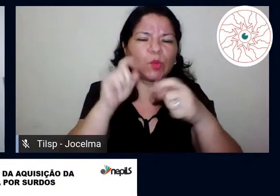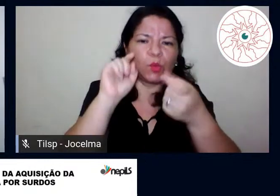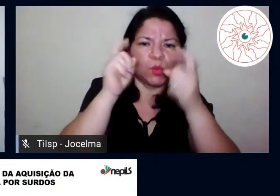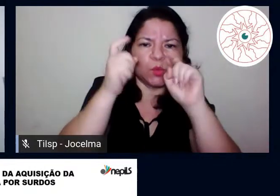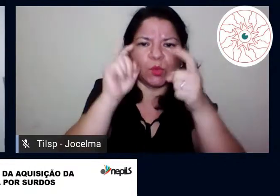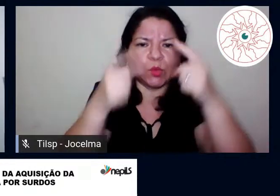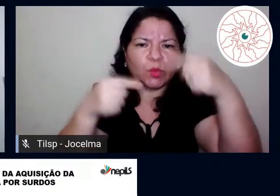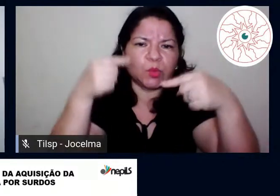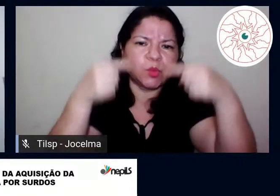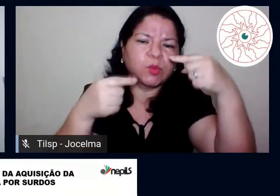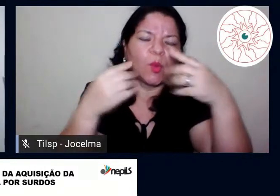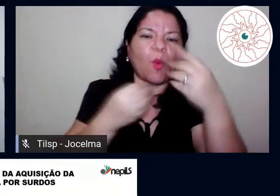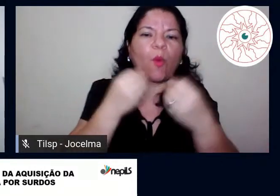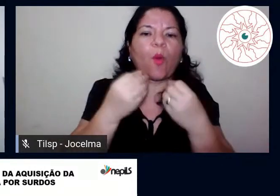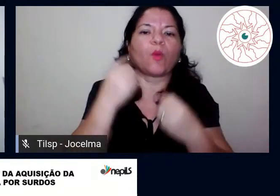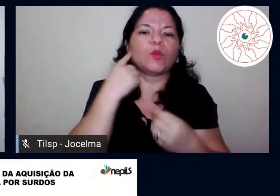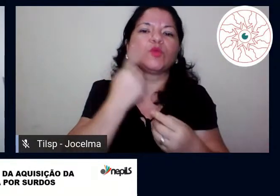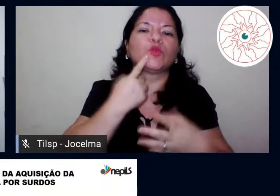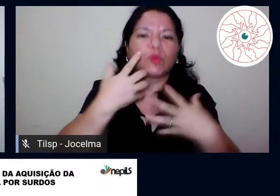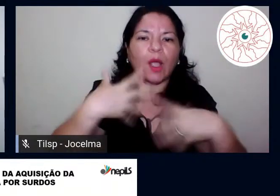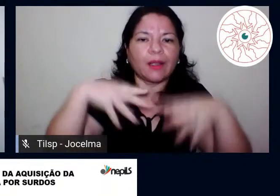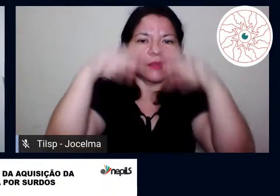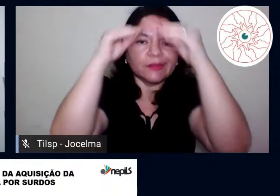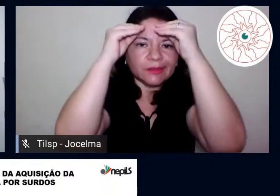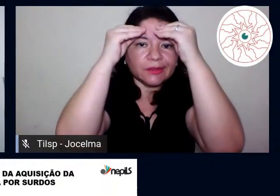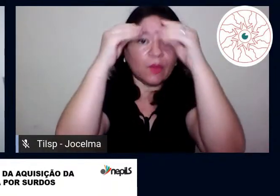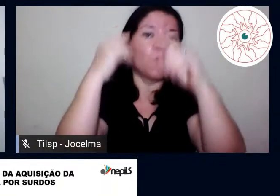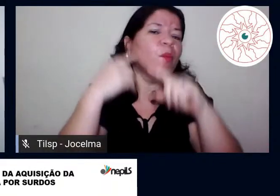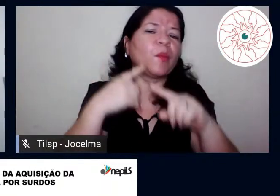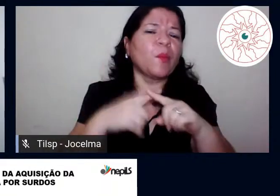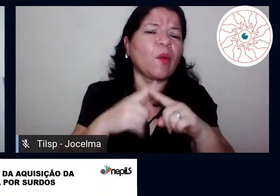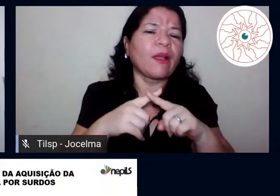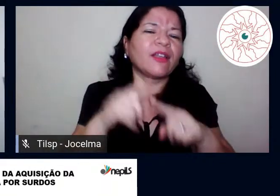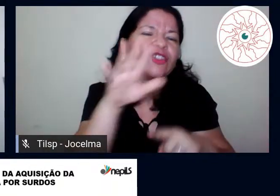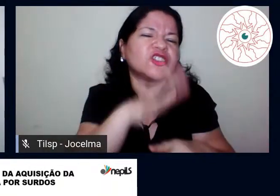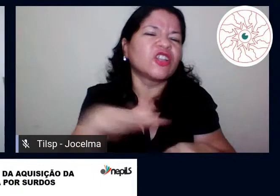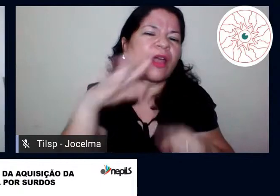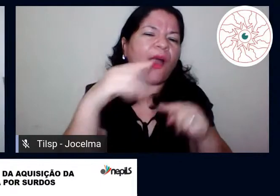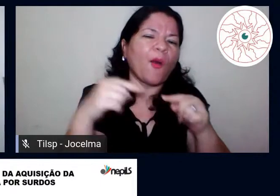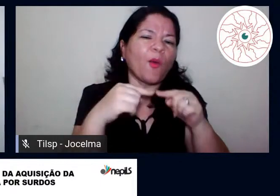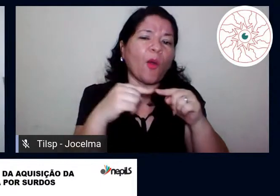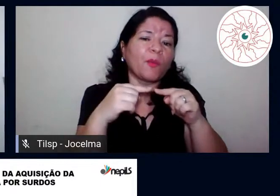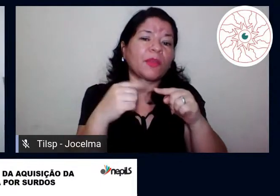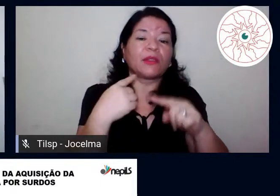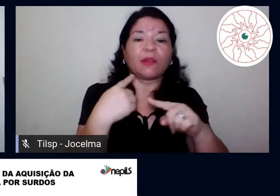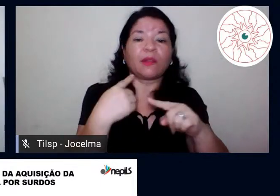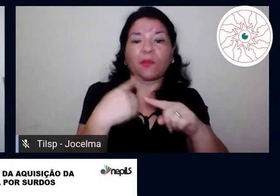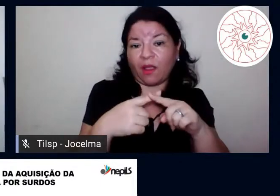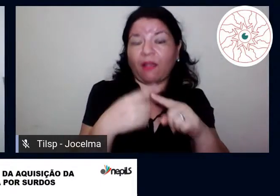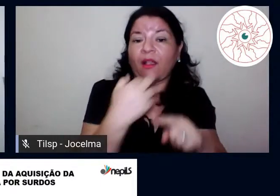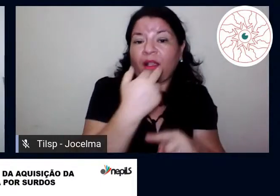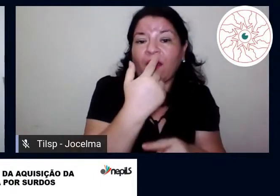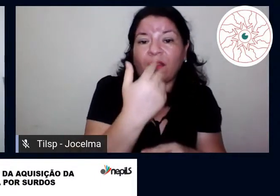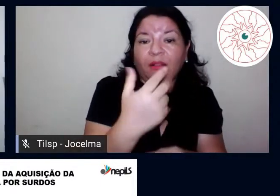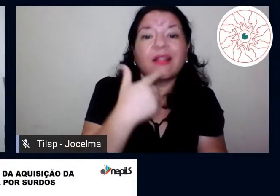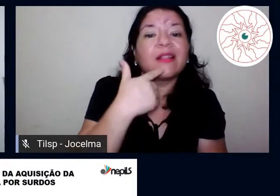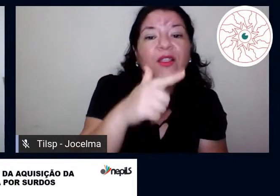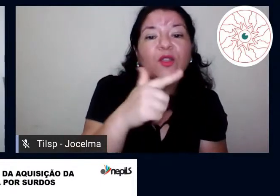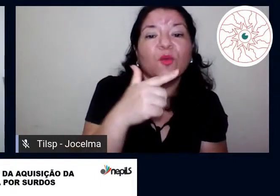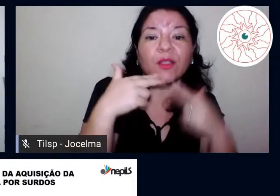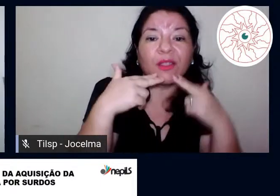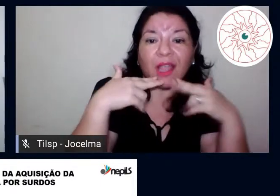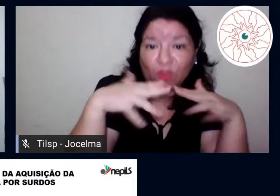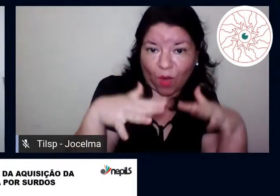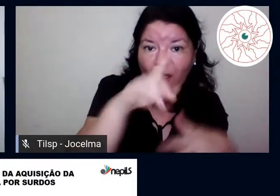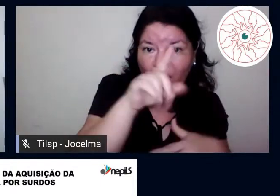aquisição da linguagem possos, uma vez que eh trata-se de língua natural. A língua de sinais é uma língua natural. Então, eh Cato